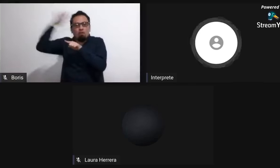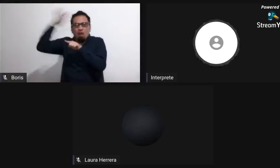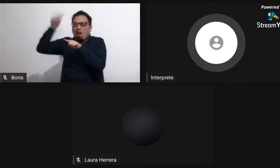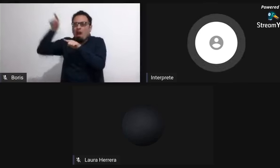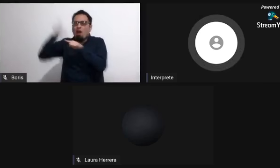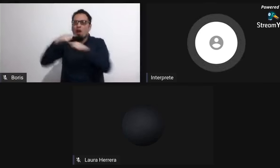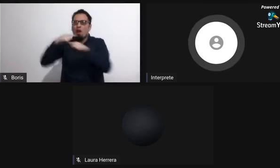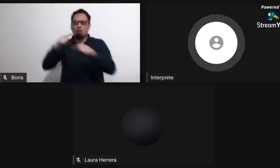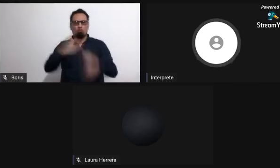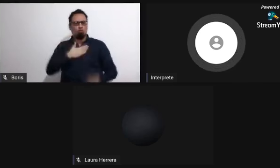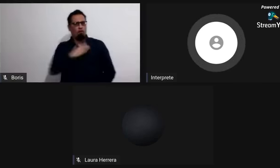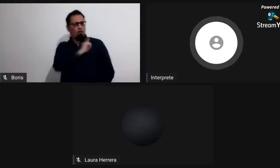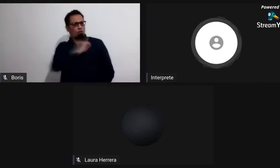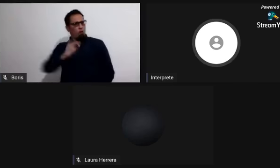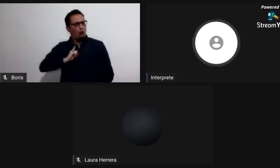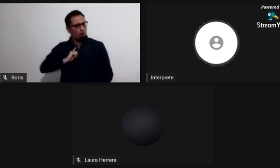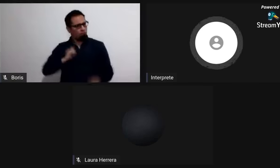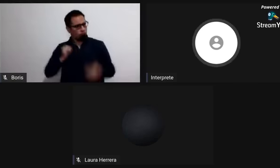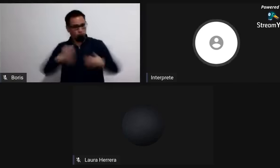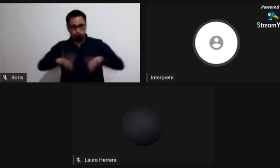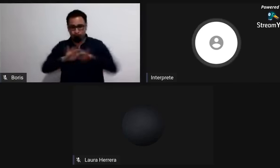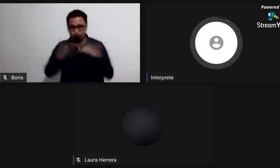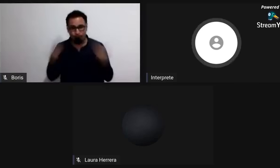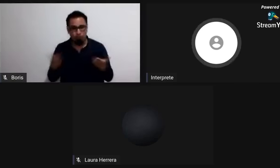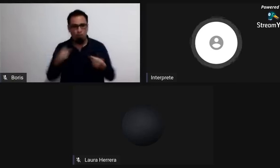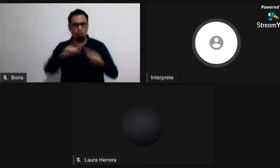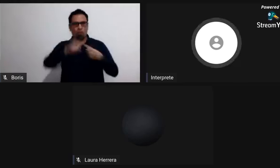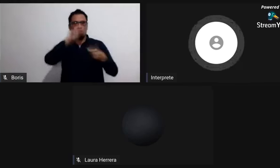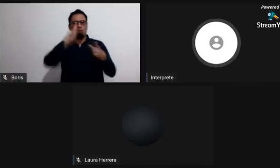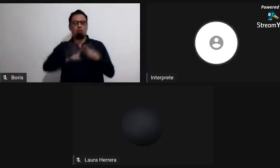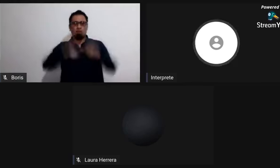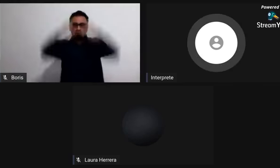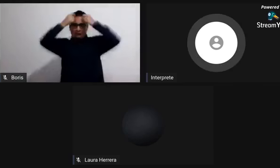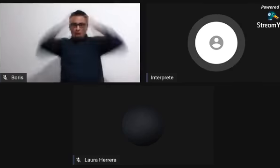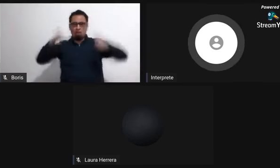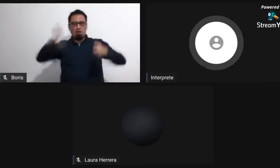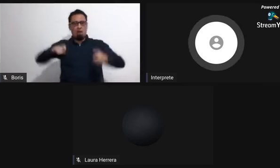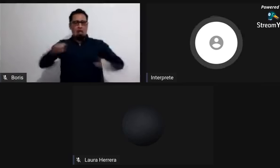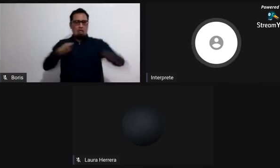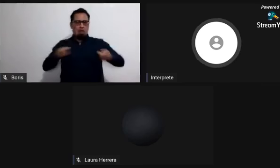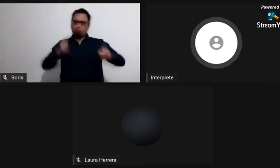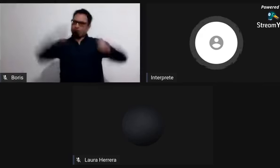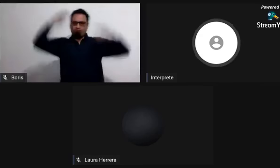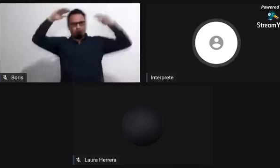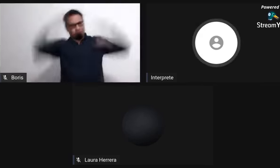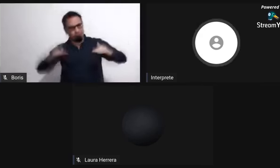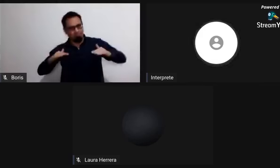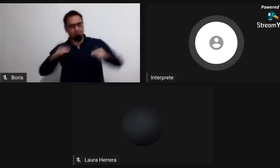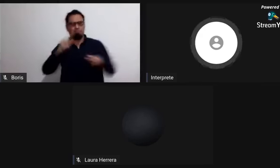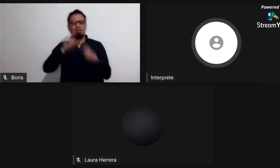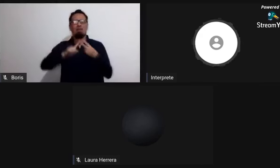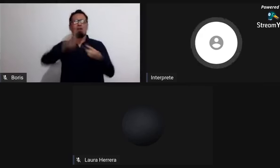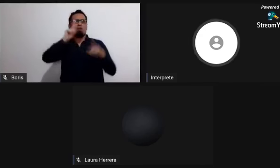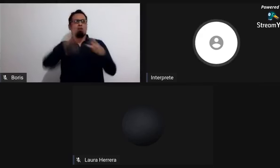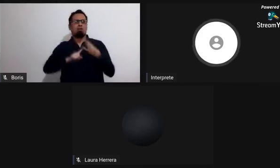los aportes que ellos hacen al país, a la república, empiezan también a perseguirse sus intereses de